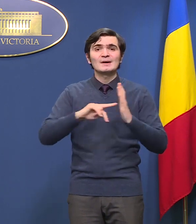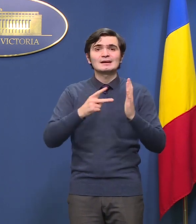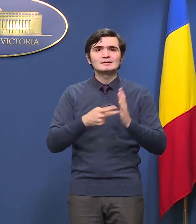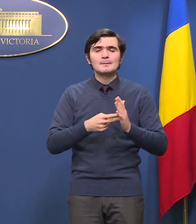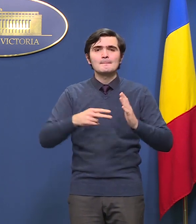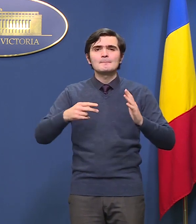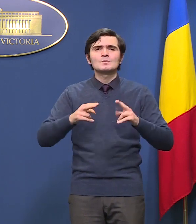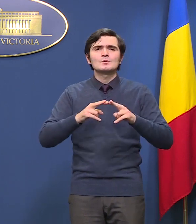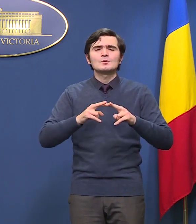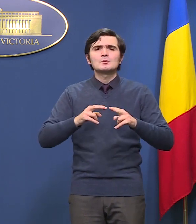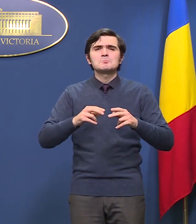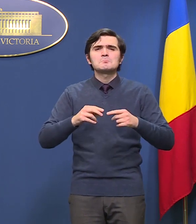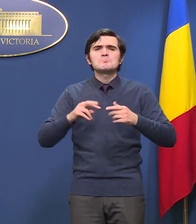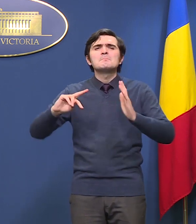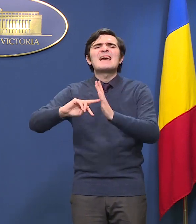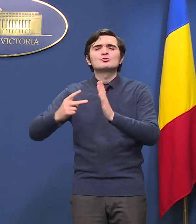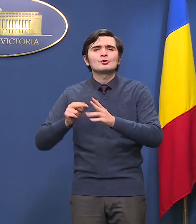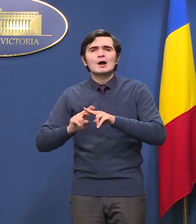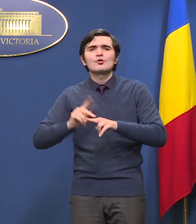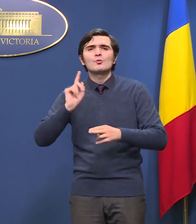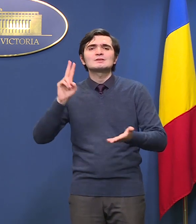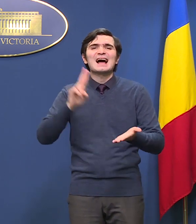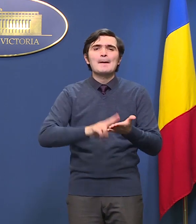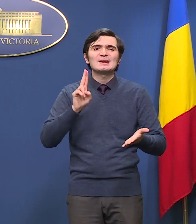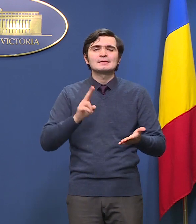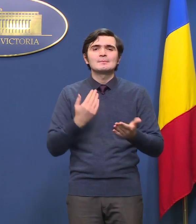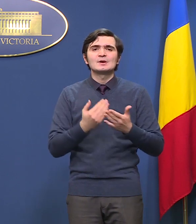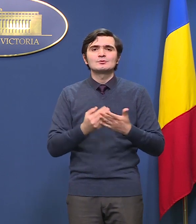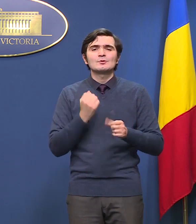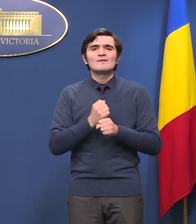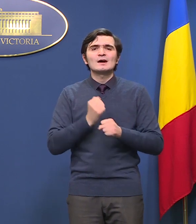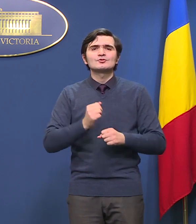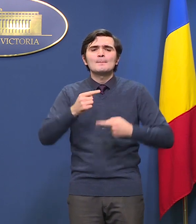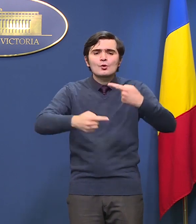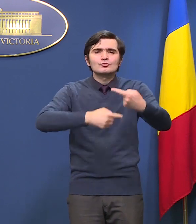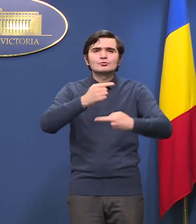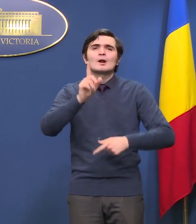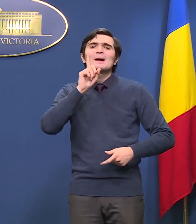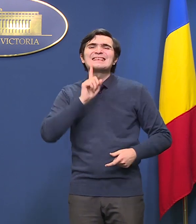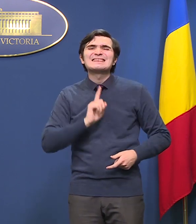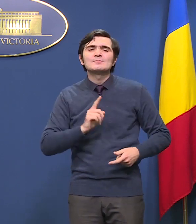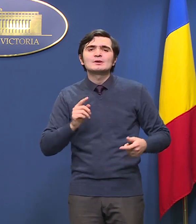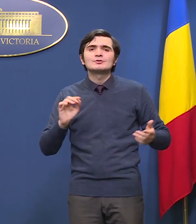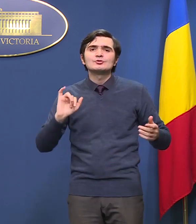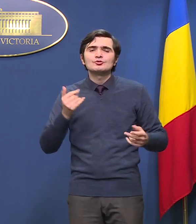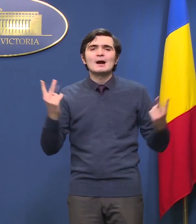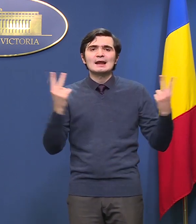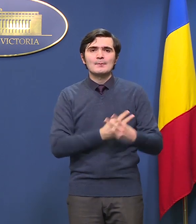a lor, astfel încât să fluidizăm cât mai mult procedurile, să le simplificăm cât mai mult, pentru a putea